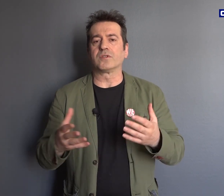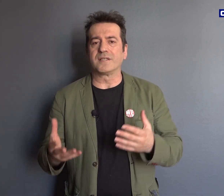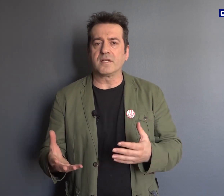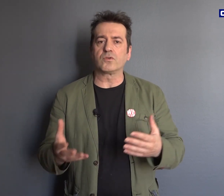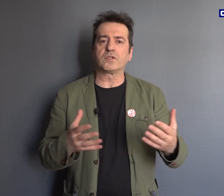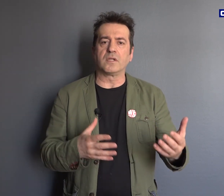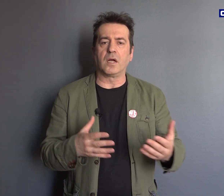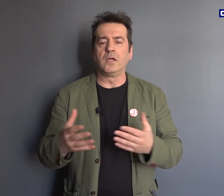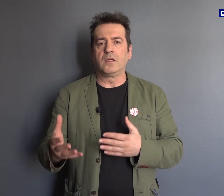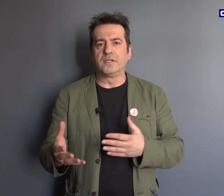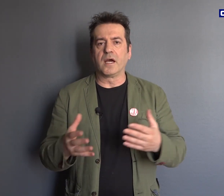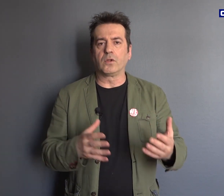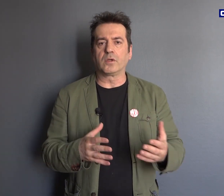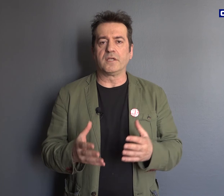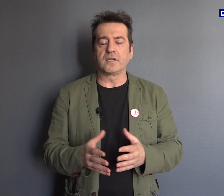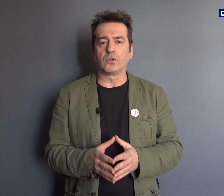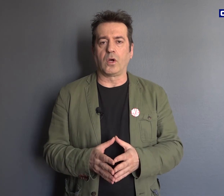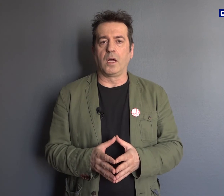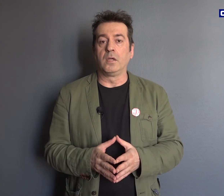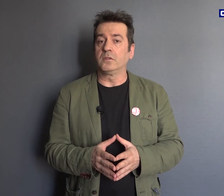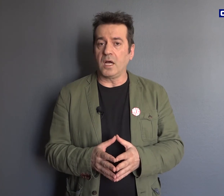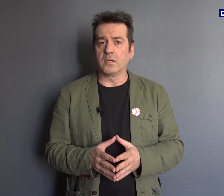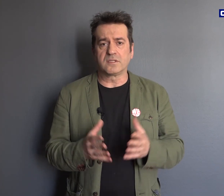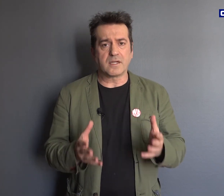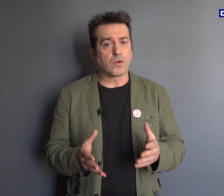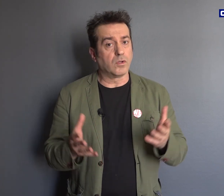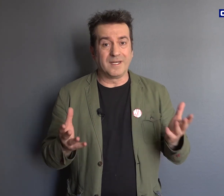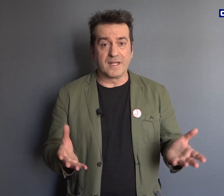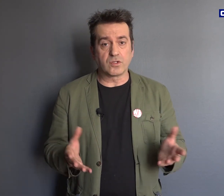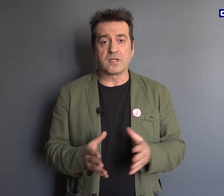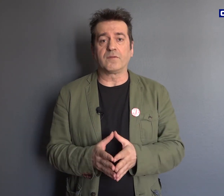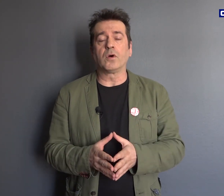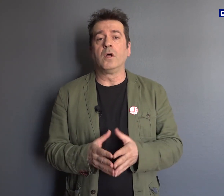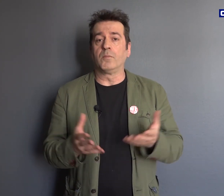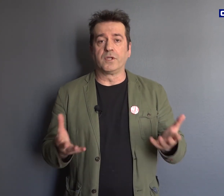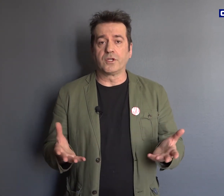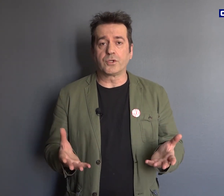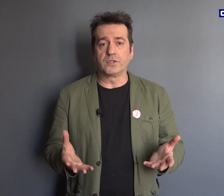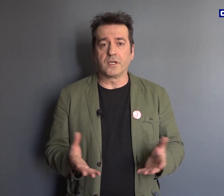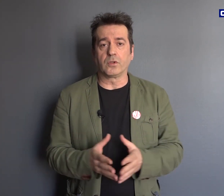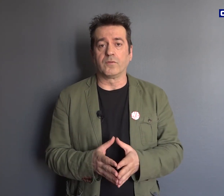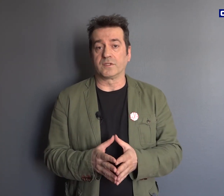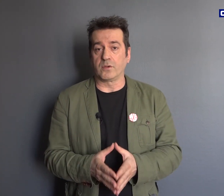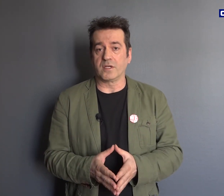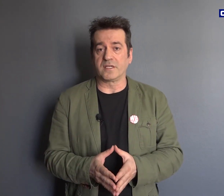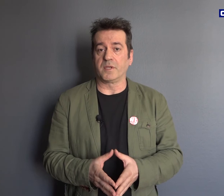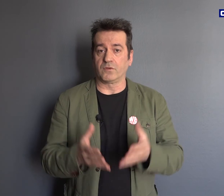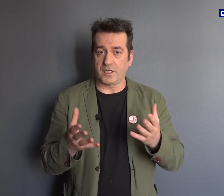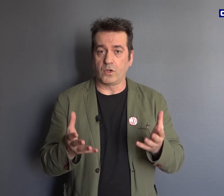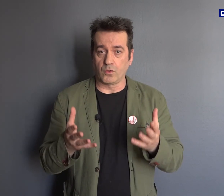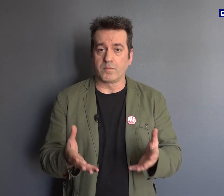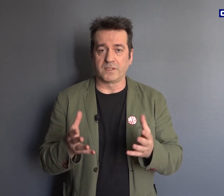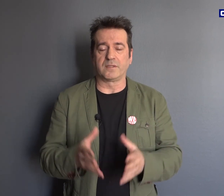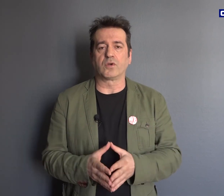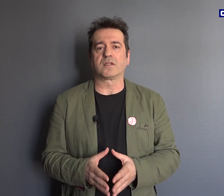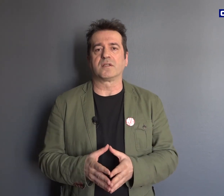на консензус, на диалог и сето тоа? Да, секако, неизоставно, политичкиот диалог во секоја земја, во